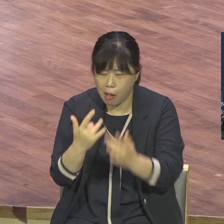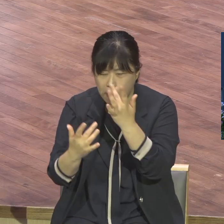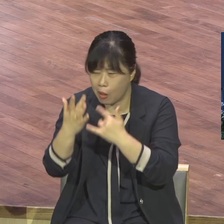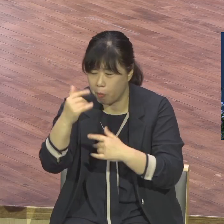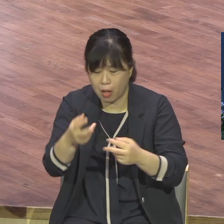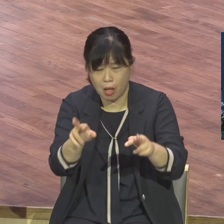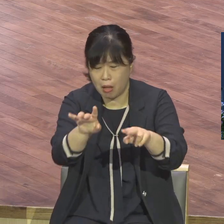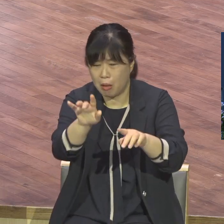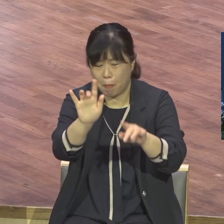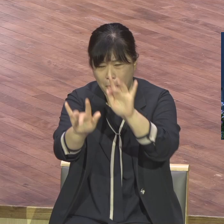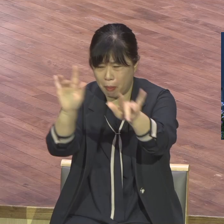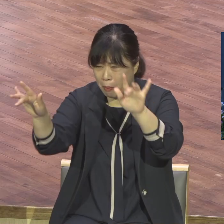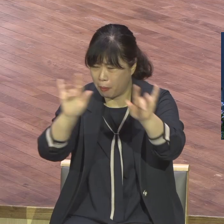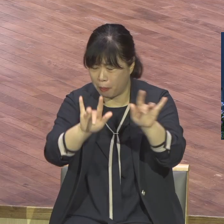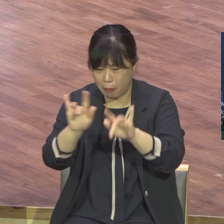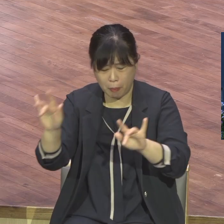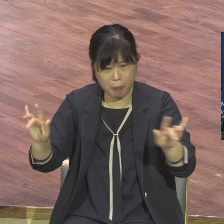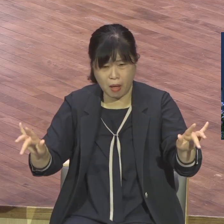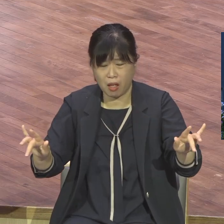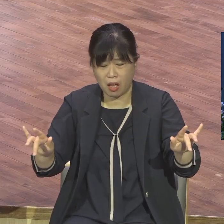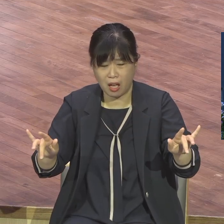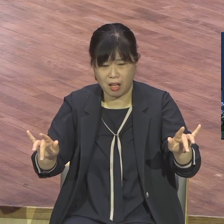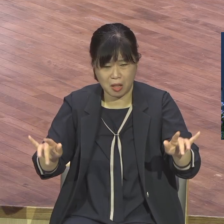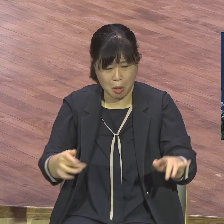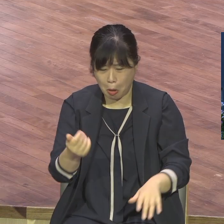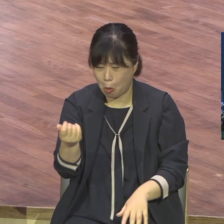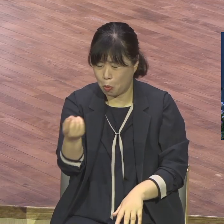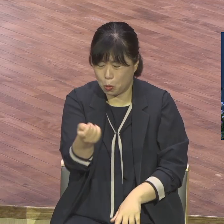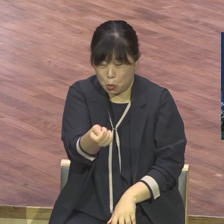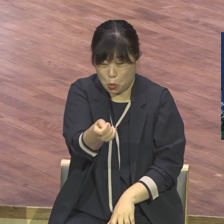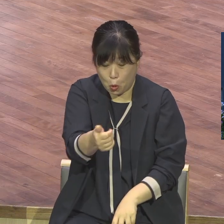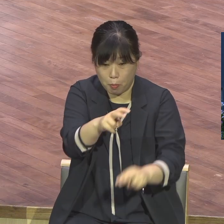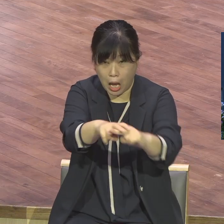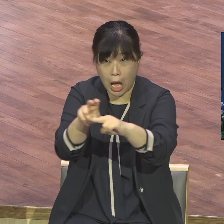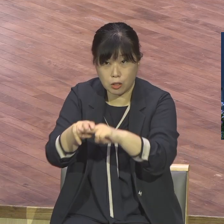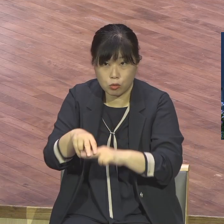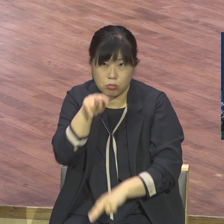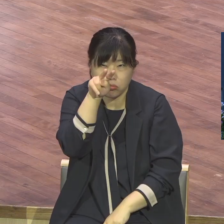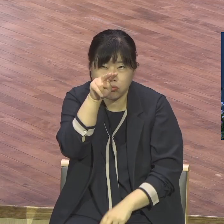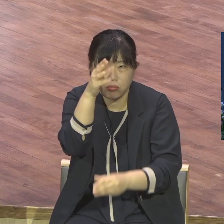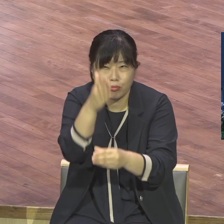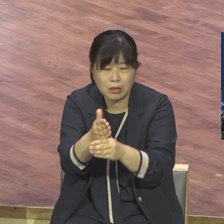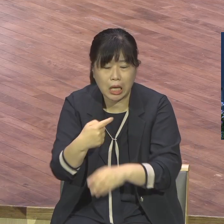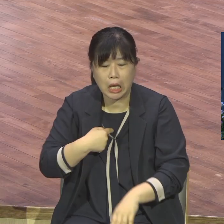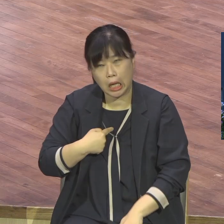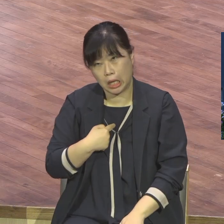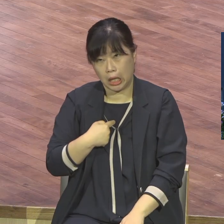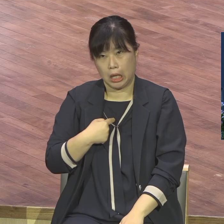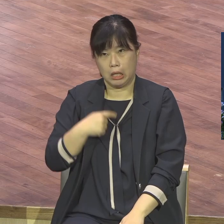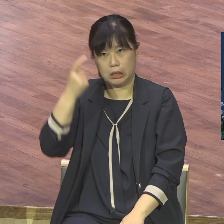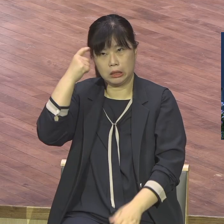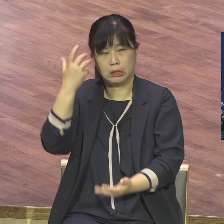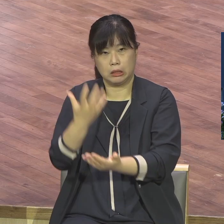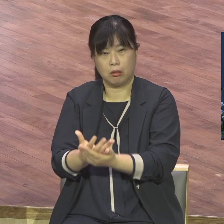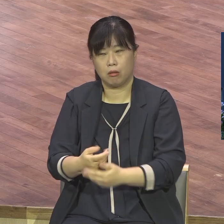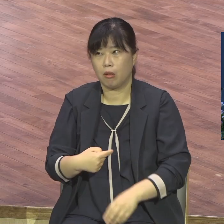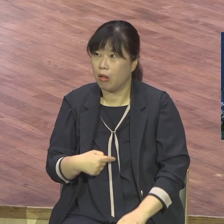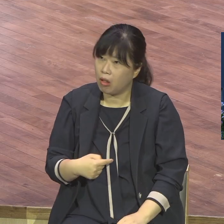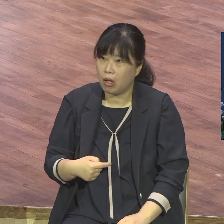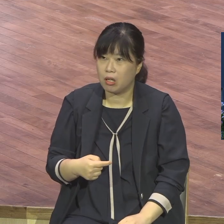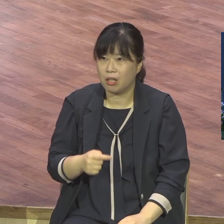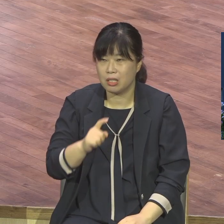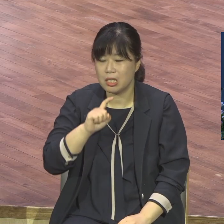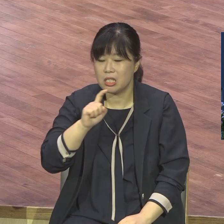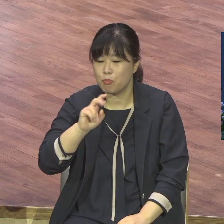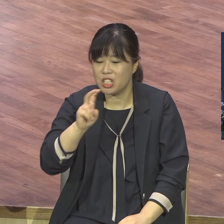요 싹 답이었어요. 요 한두 사람 외에 요 싹 답이었어요. 이야, 난 몰랐어요. 사실은 오늘 처음